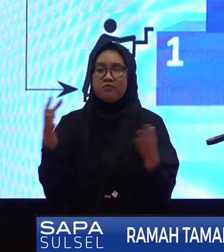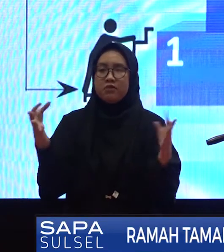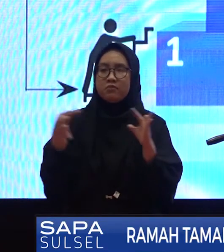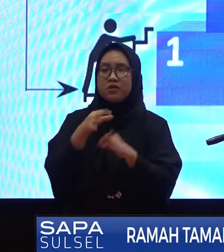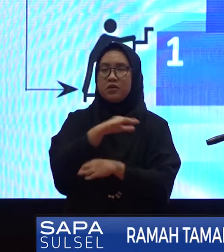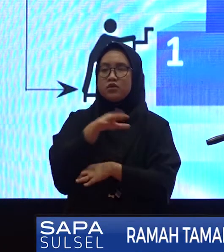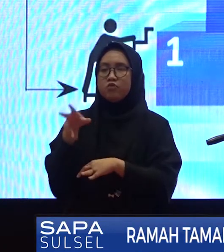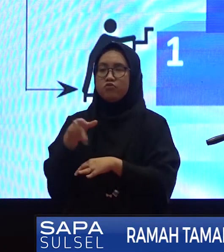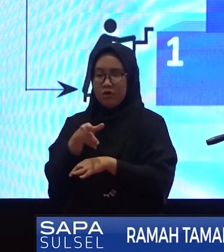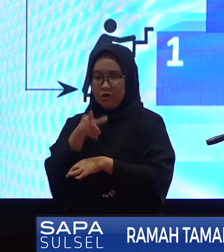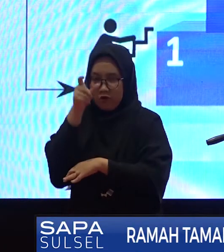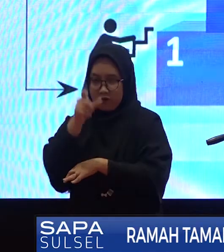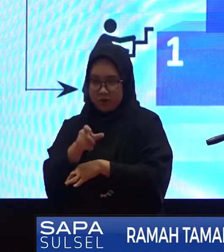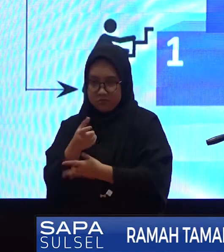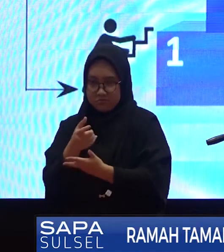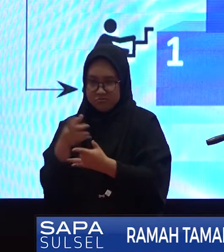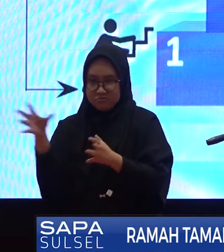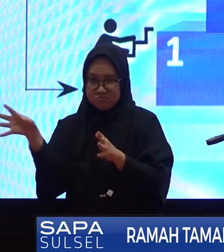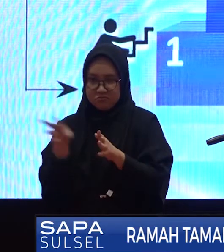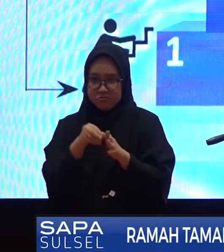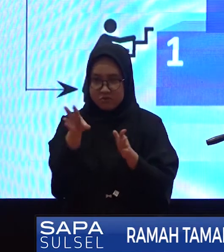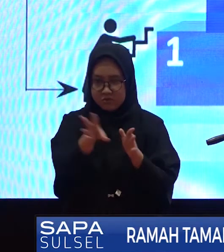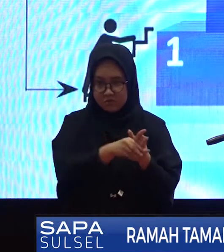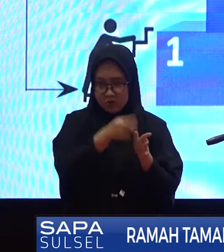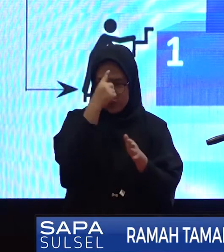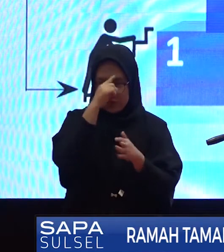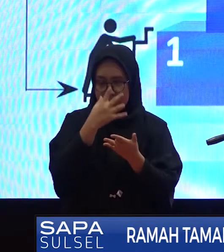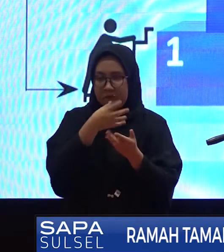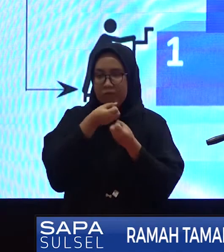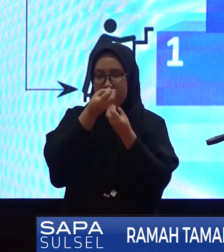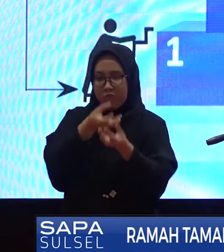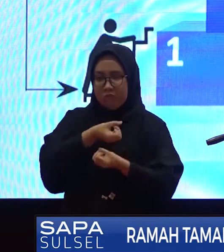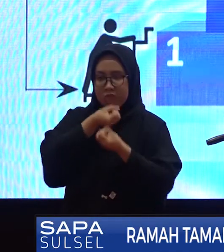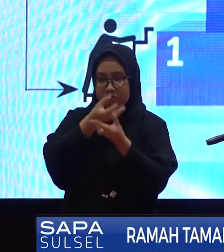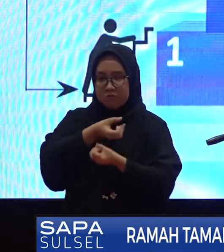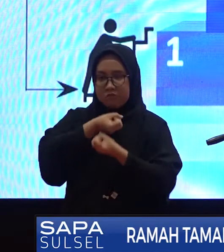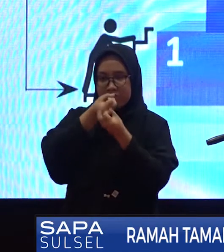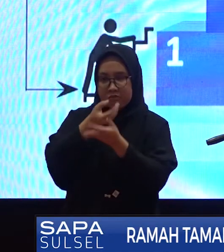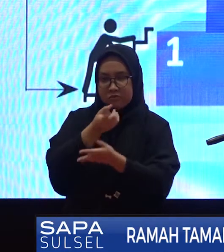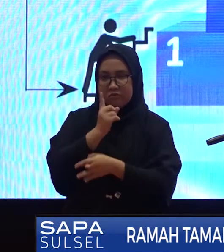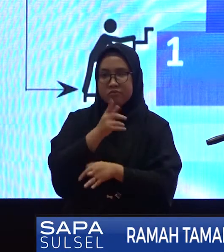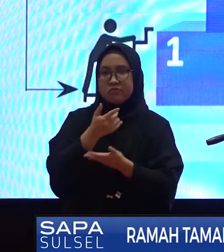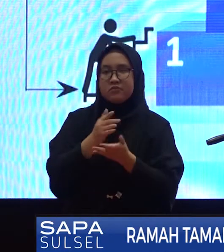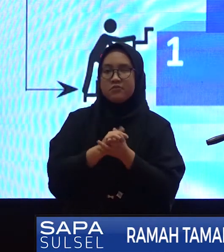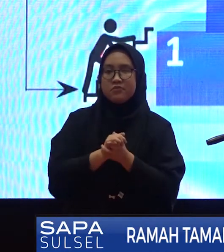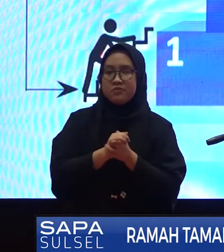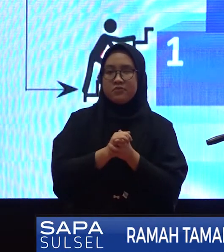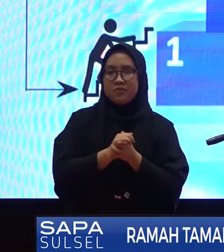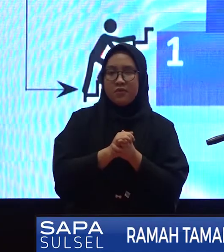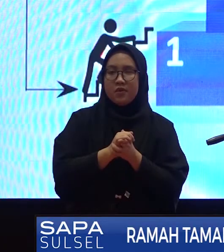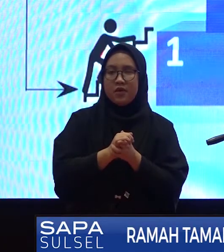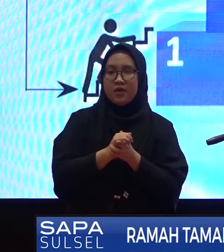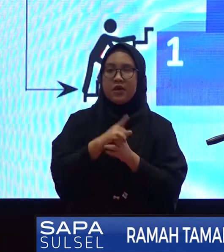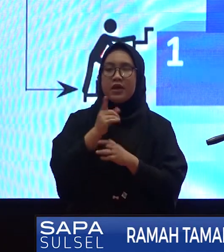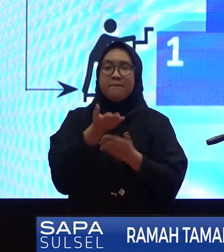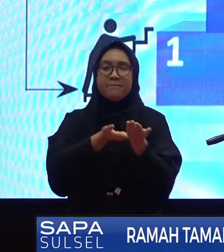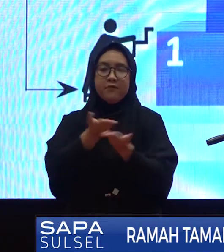berbagai unsur forum ini penting untuk mempromosikan formasi pembelajaran dan keterampilan